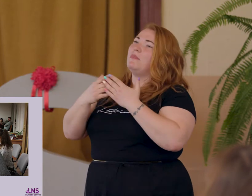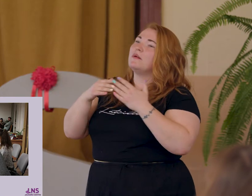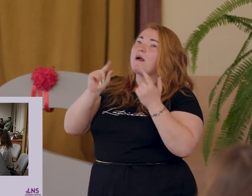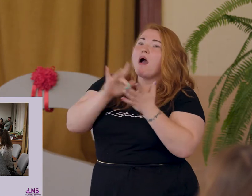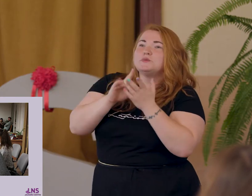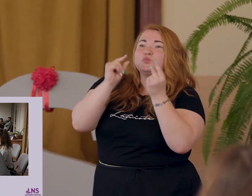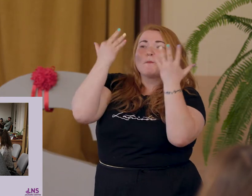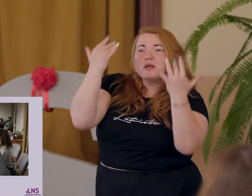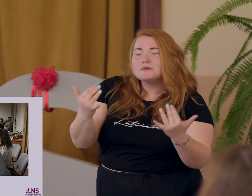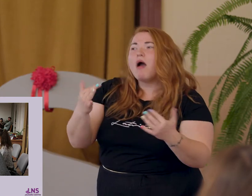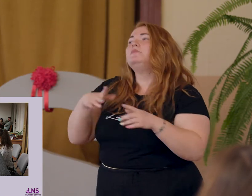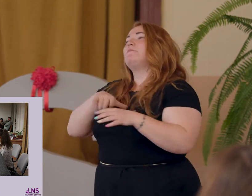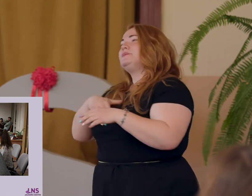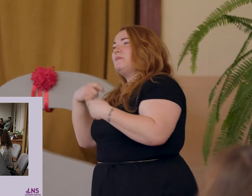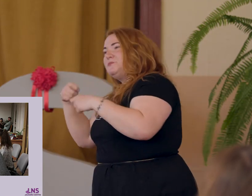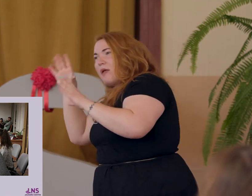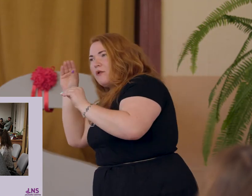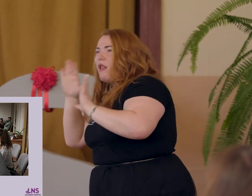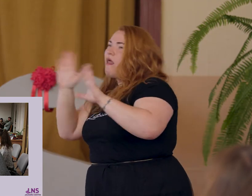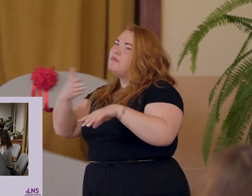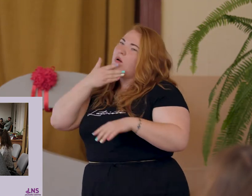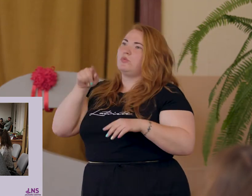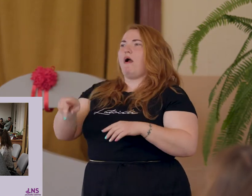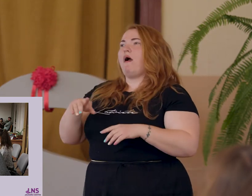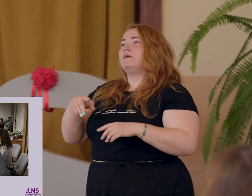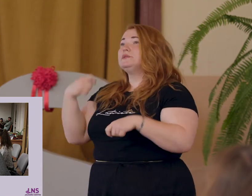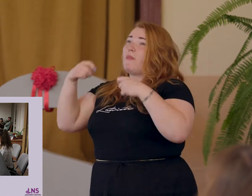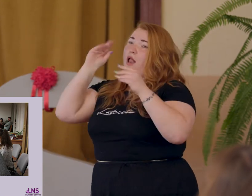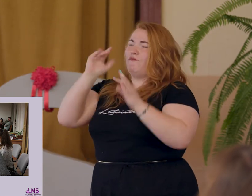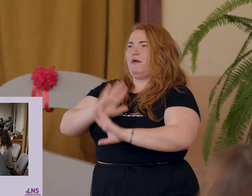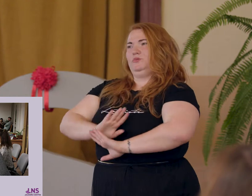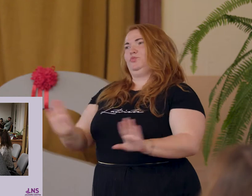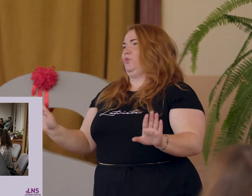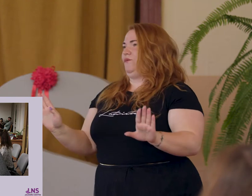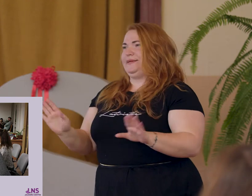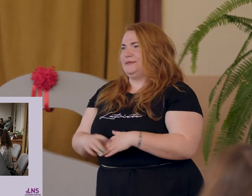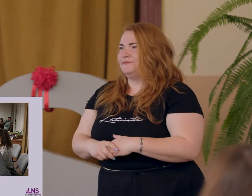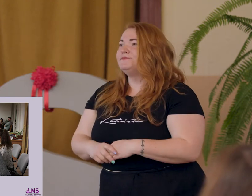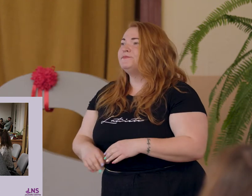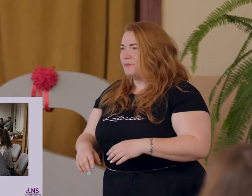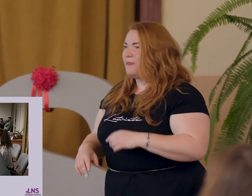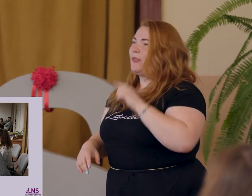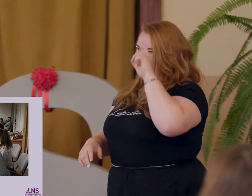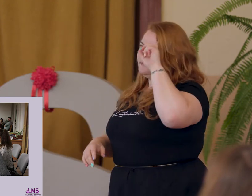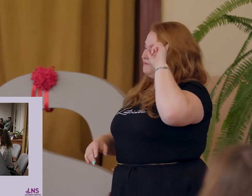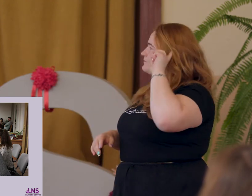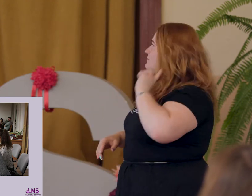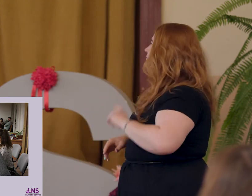kādu interesantu tēmu un arī spēlēm vakaru. Un tad un vakars, lai nebūtu tā, ka viens vakars ir spēļu tieši.